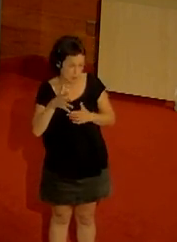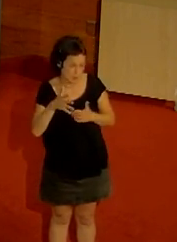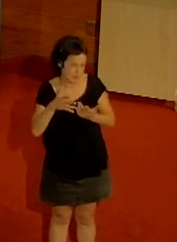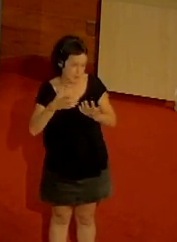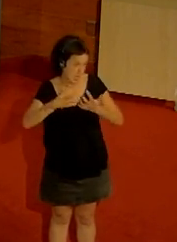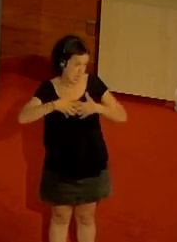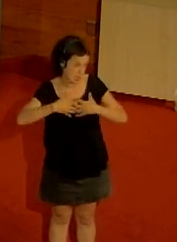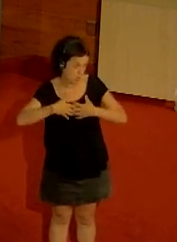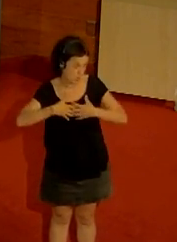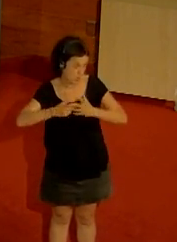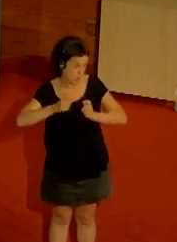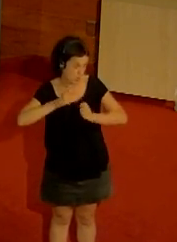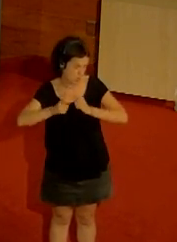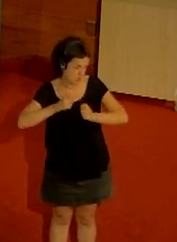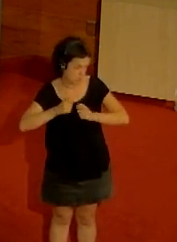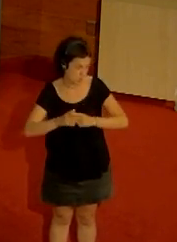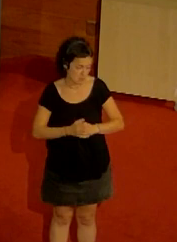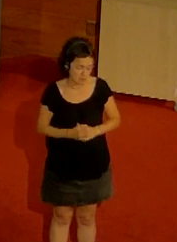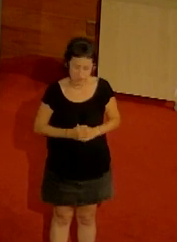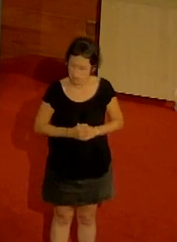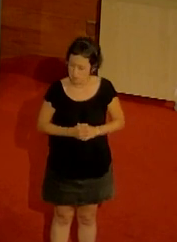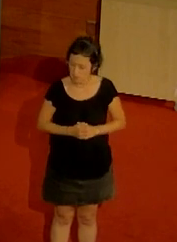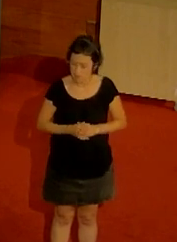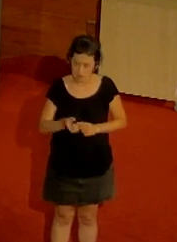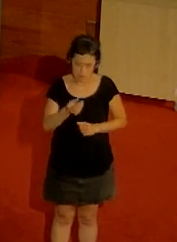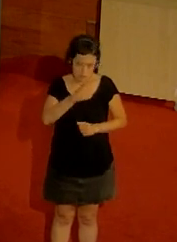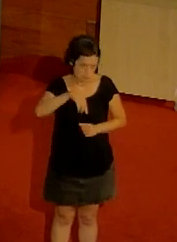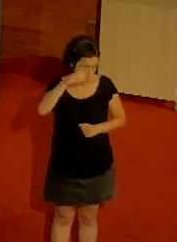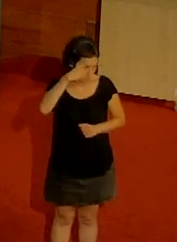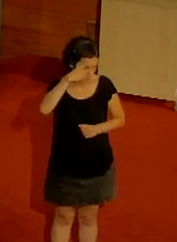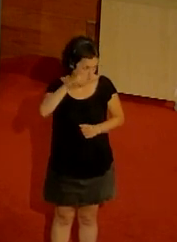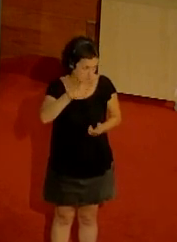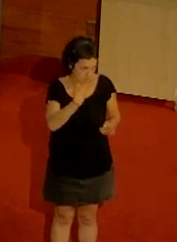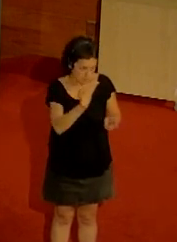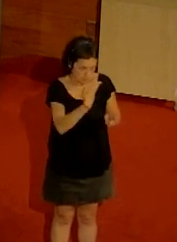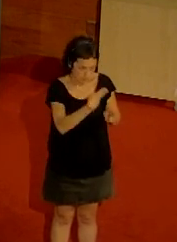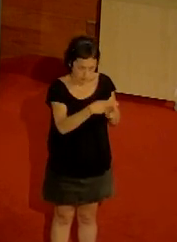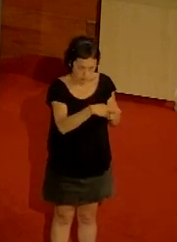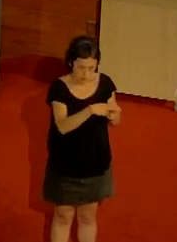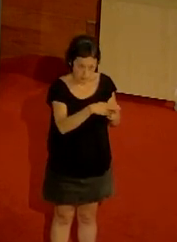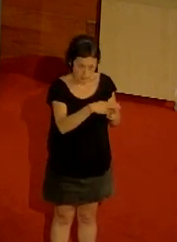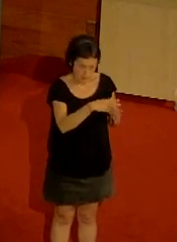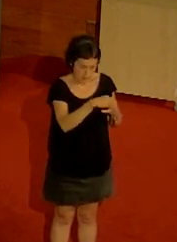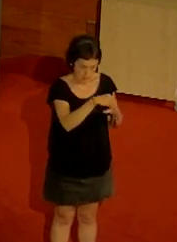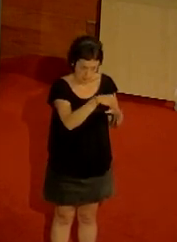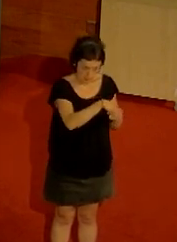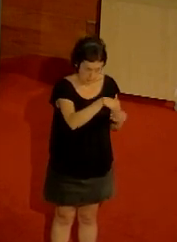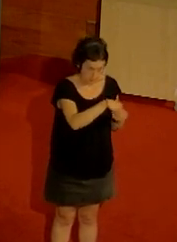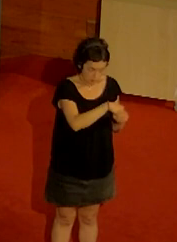¿vale? Bueno, como sabéis, pues en la misma política, pues en interior hay muchas